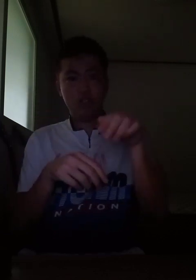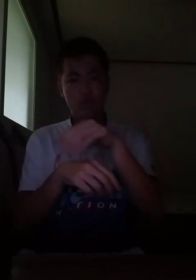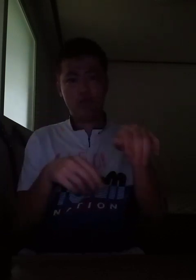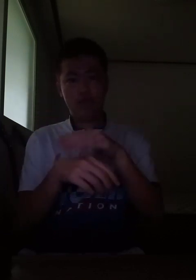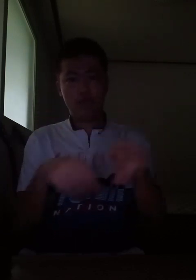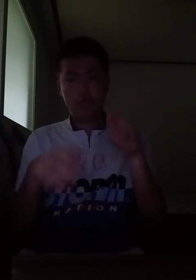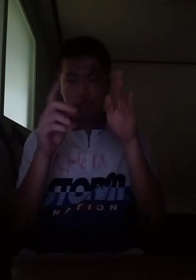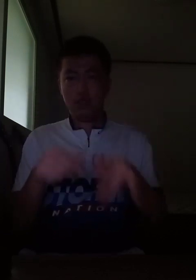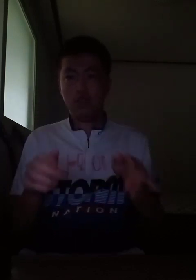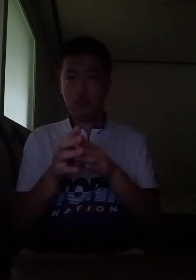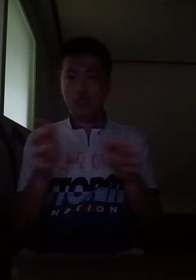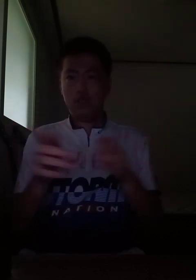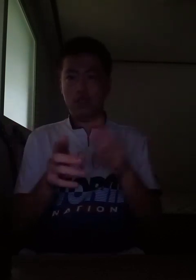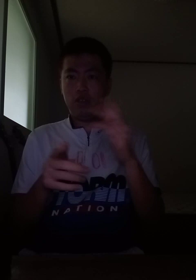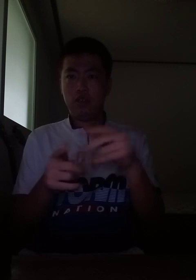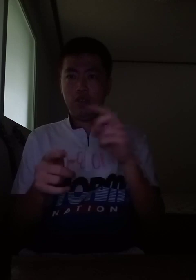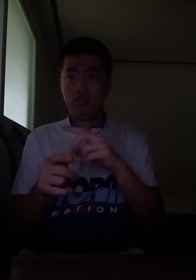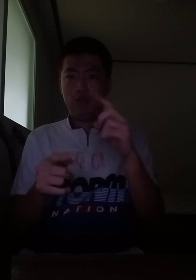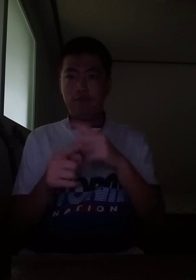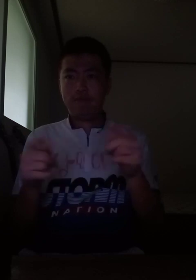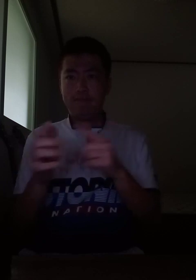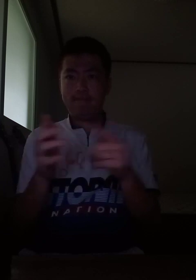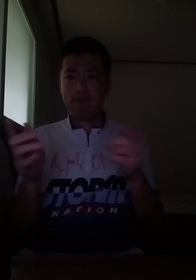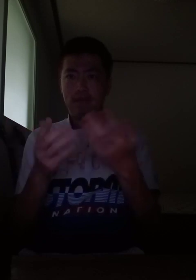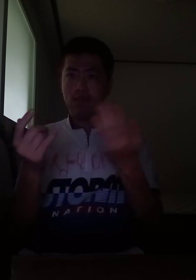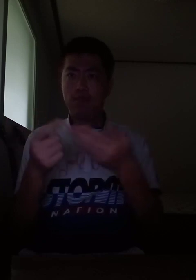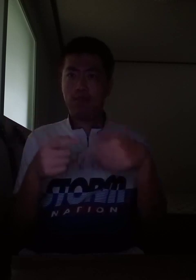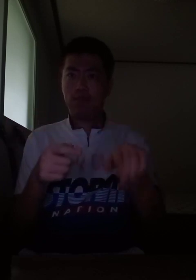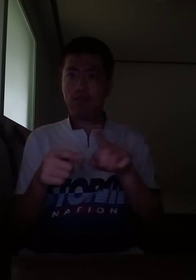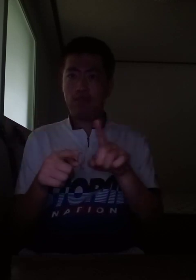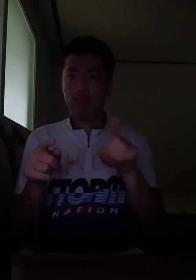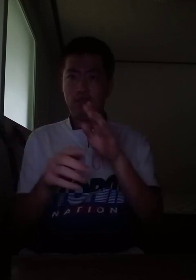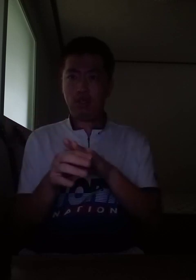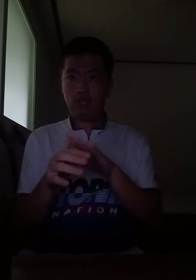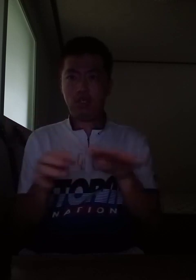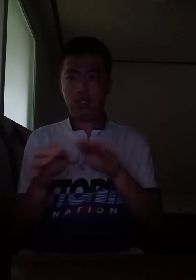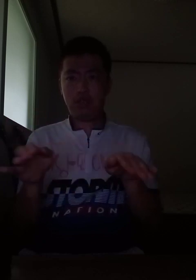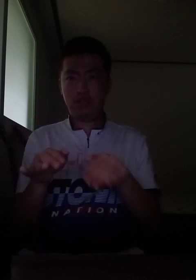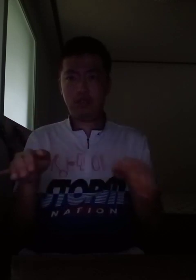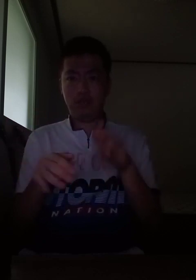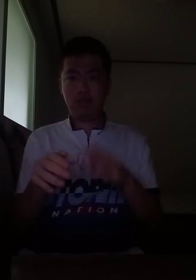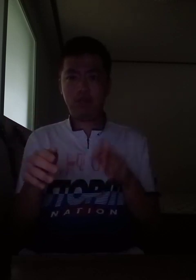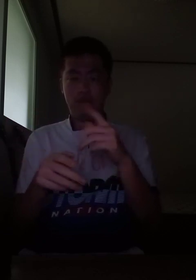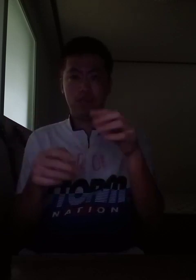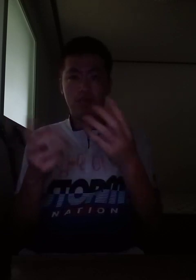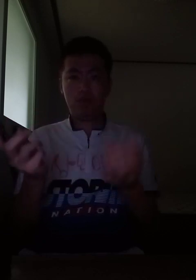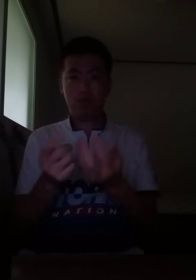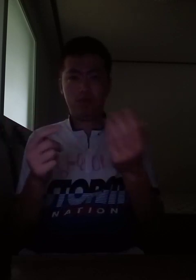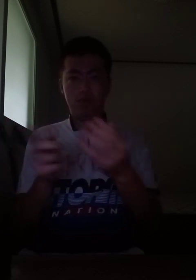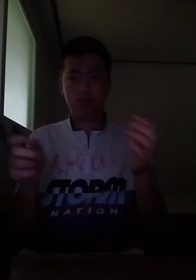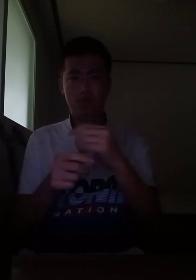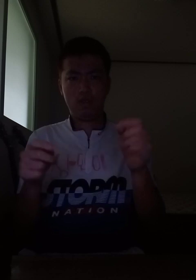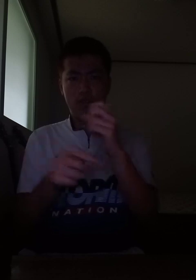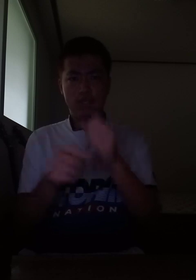데다 읍면지역 해수욕장의 경우 주변에 CCTV 설치도 미미해 인적이 드문 화장실에서 여성을 대상으로 한